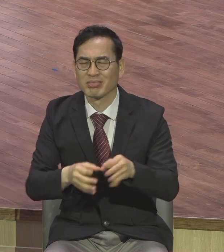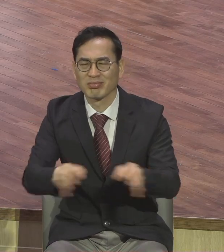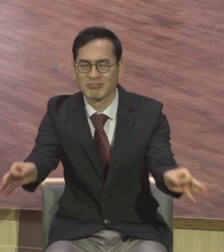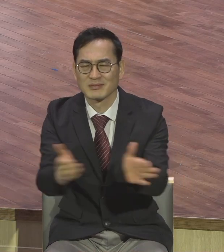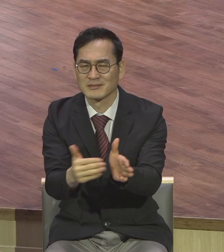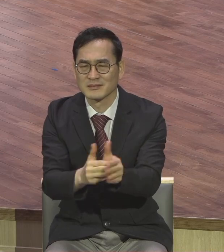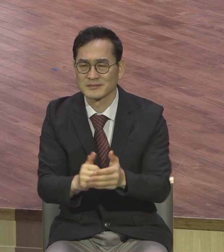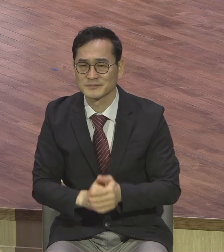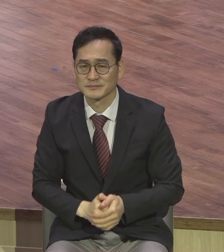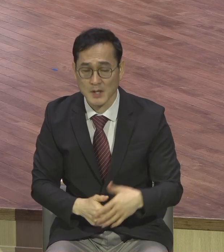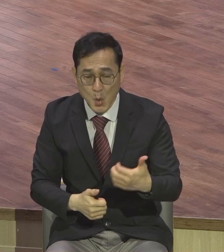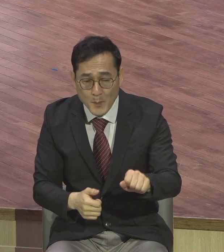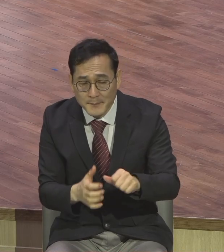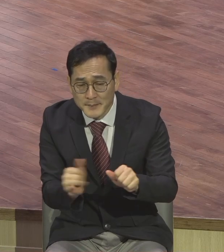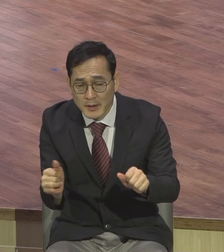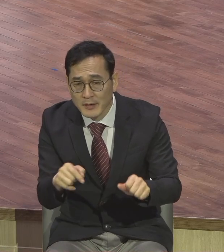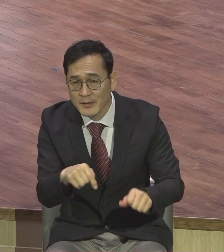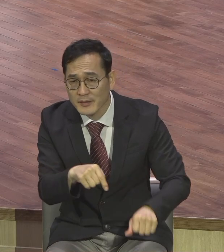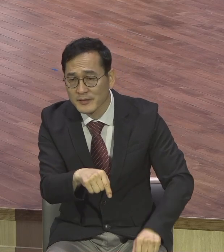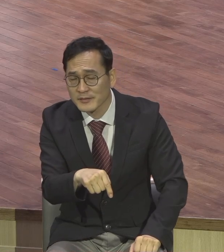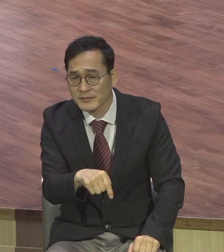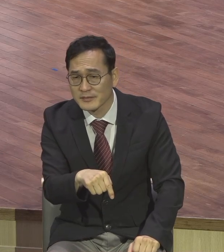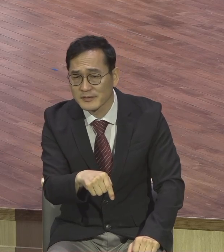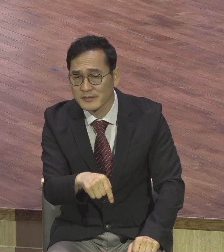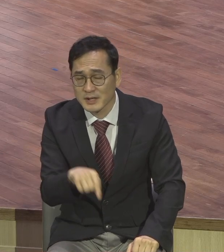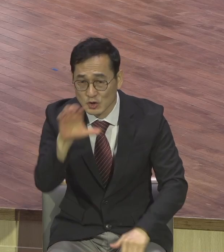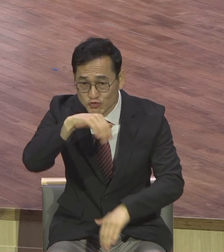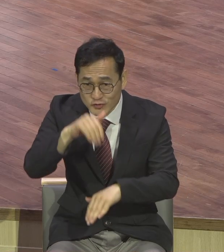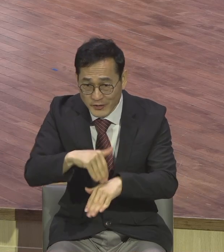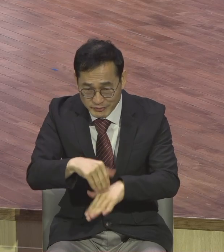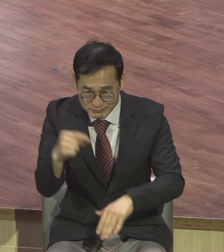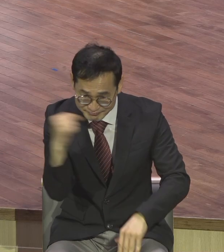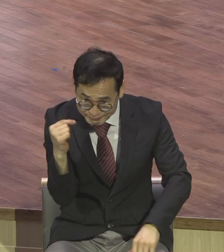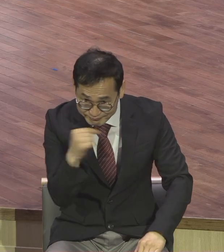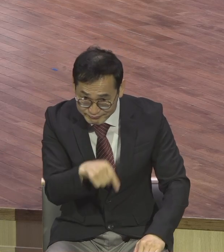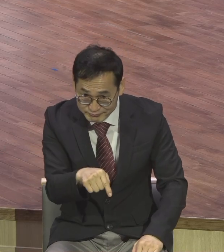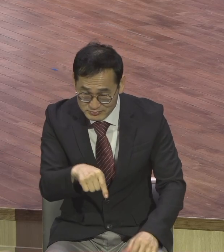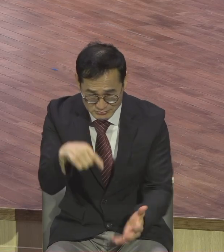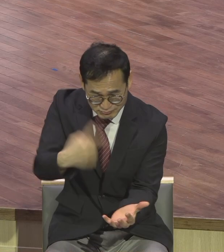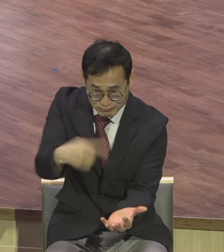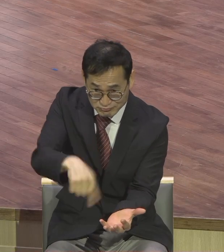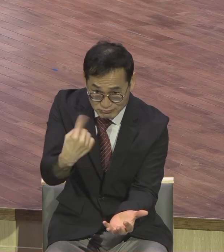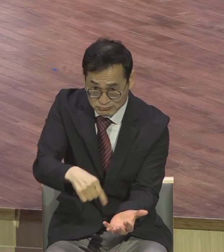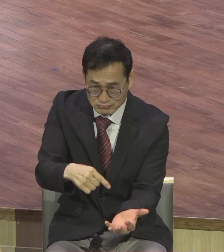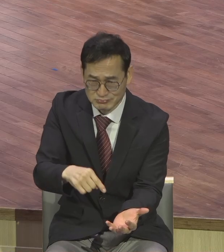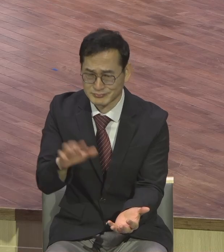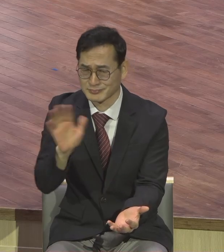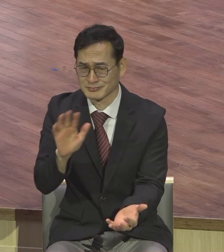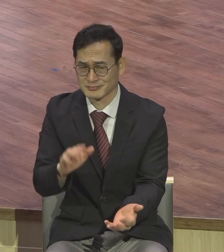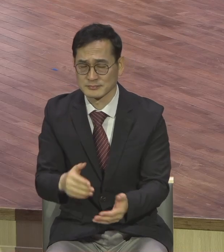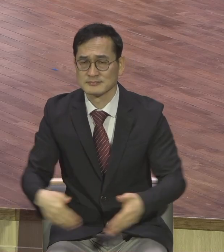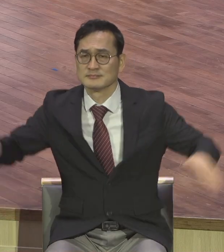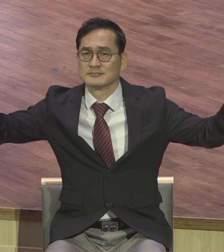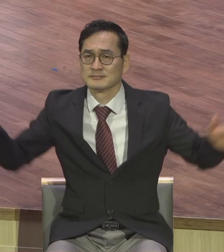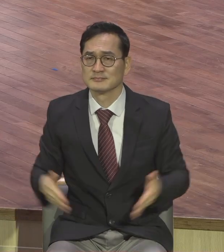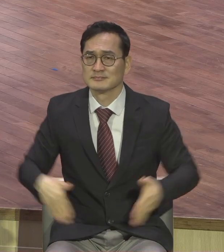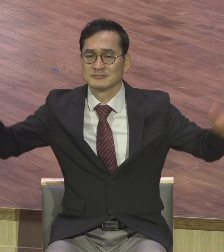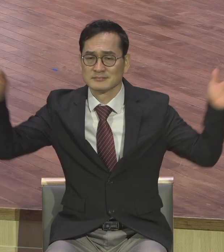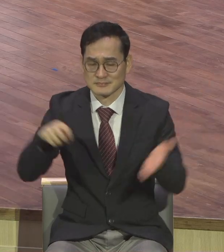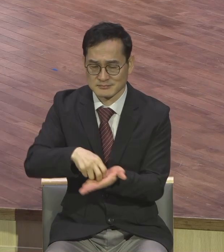이 5만 명마저도 어느 정도 훈련이 안 되었냐? 이 5만 명들도 PT 체조도 못 한대요.